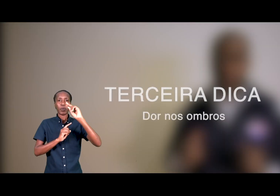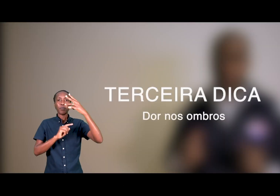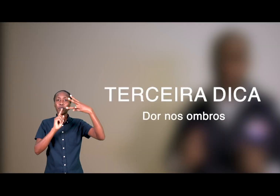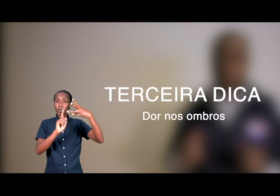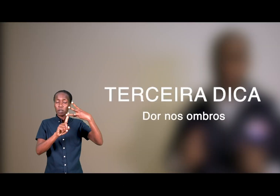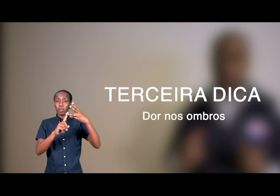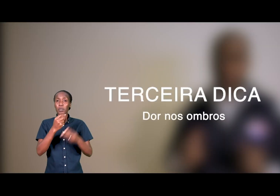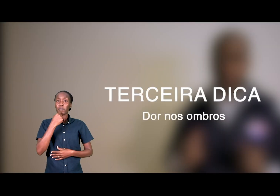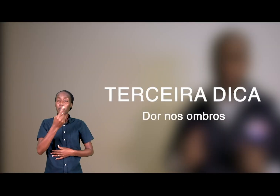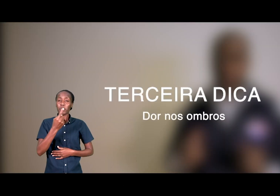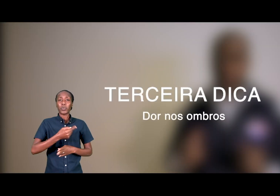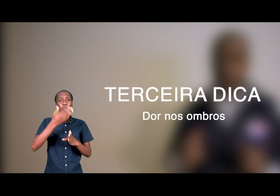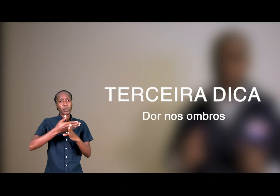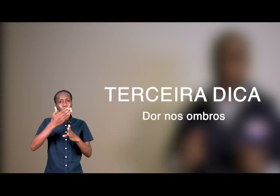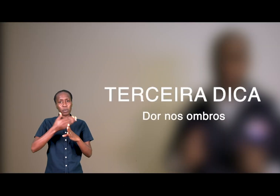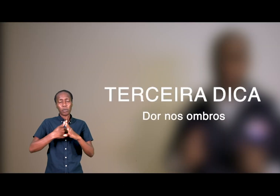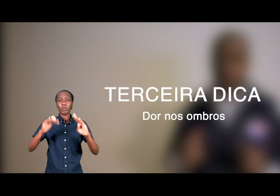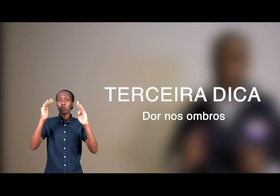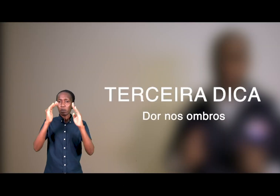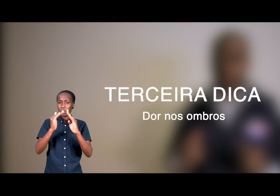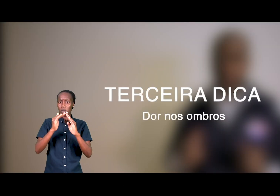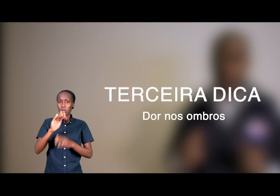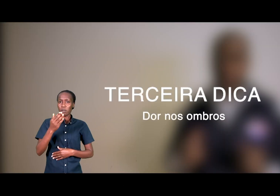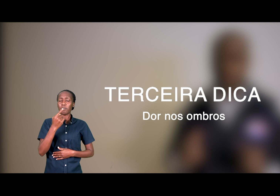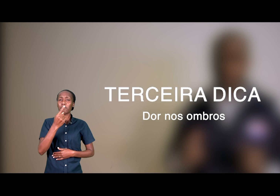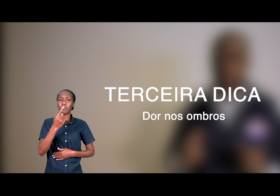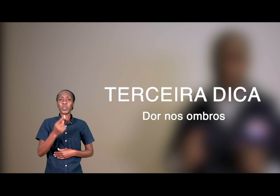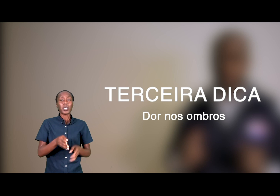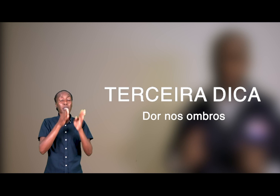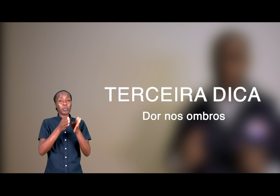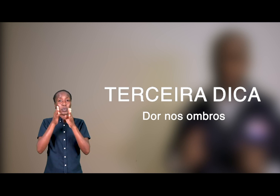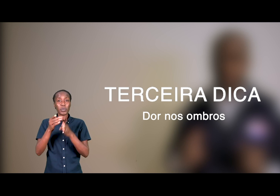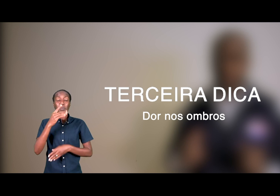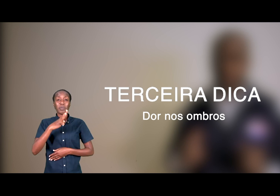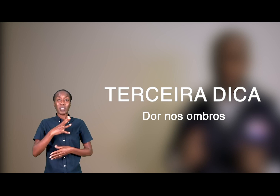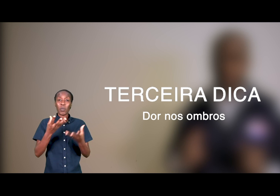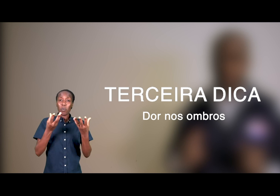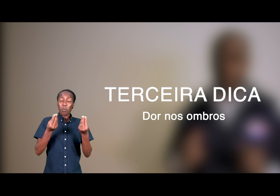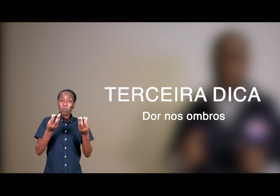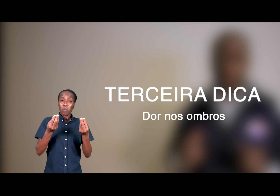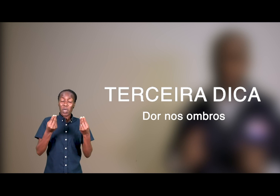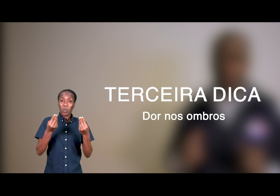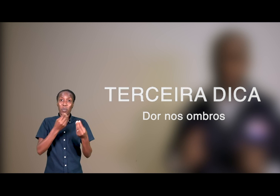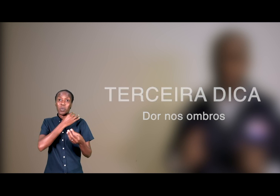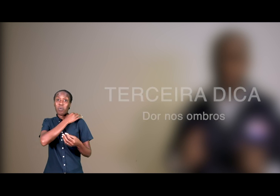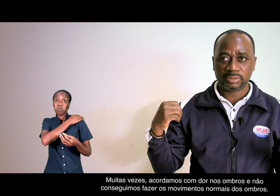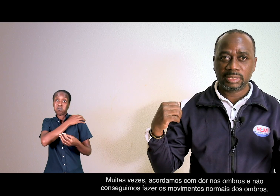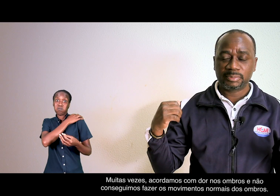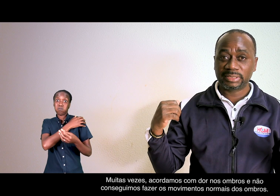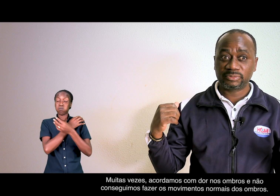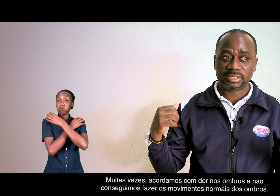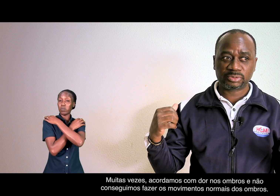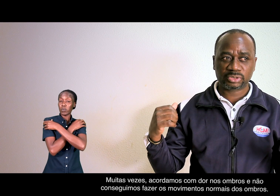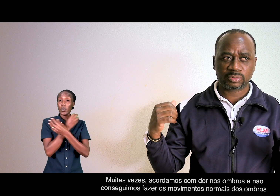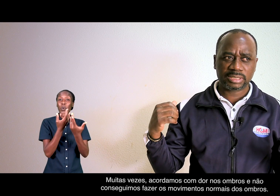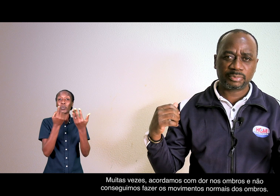terceira dica que vou deixar sobre exercícios caseiros intrapreocupacionais é sobre alguém que tem problemas de dor no ombro.